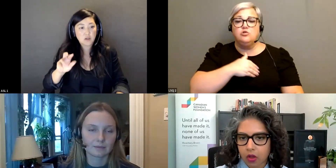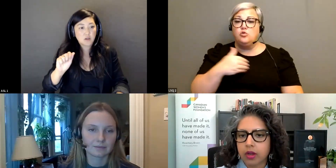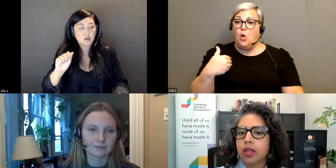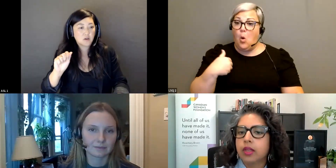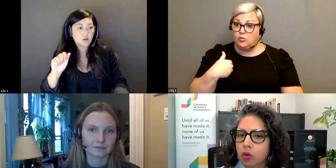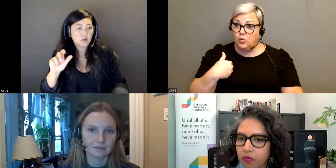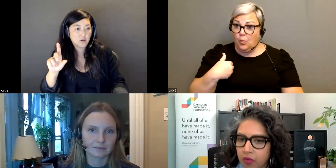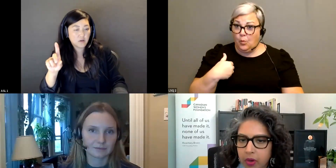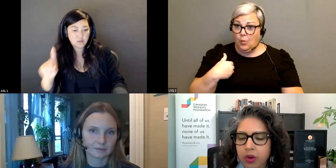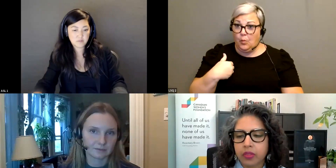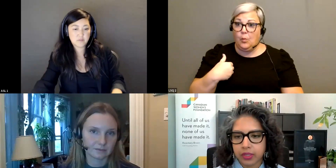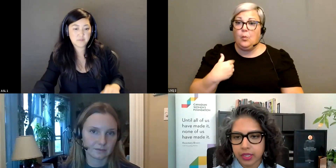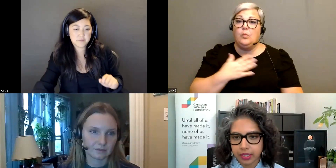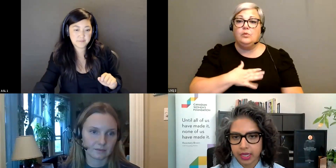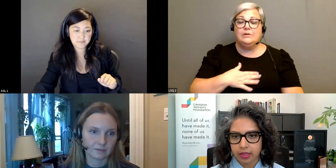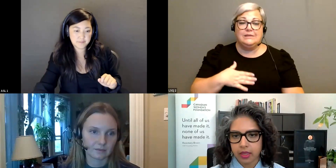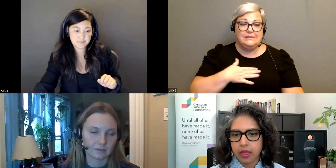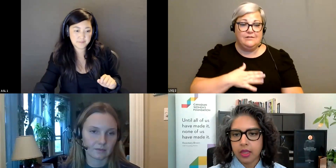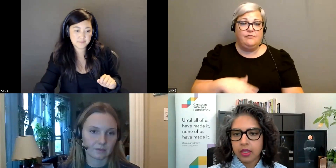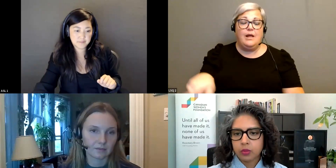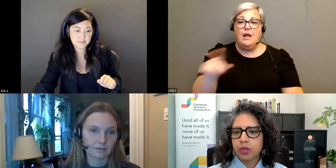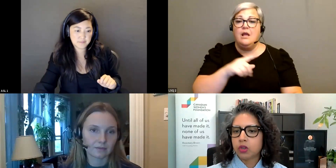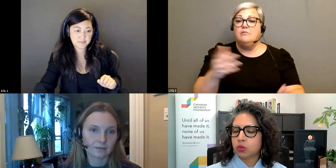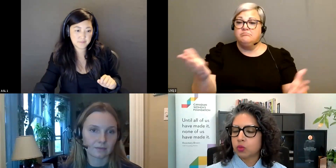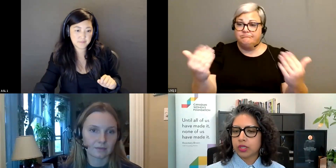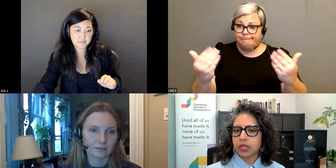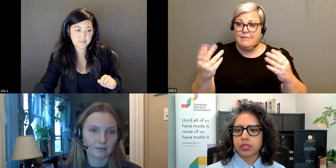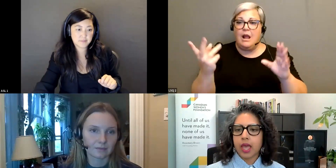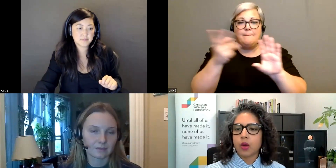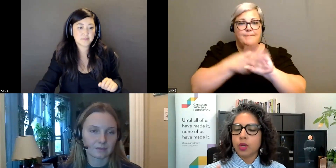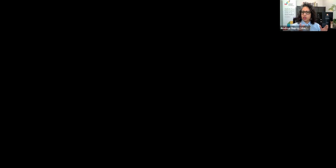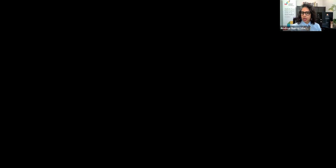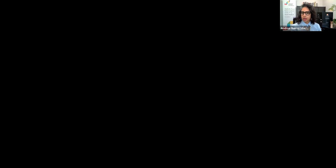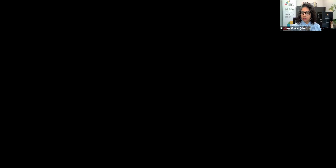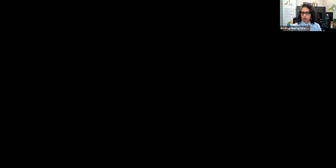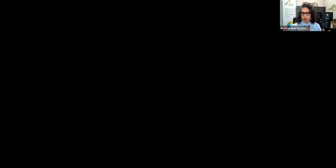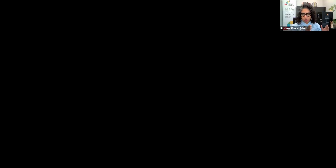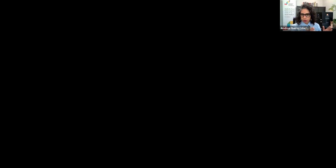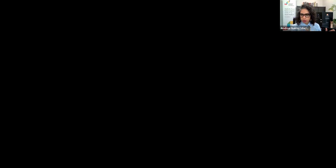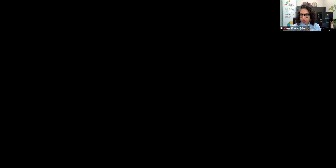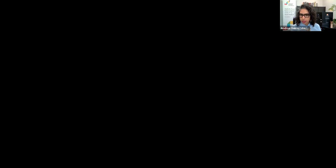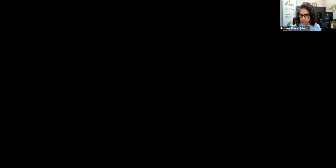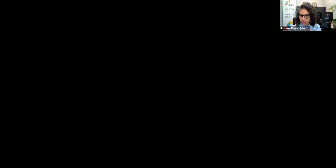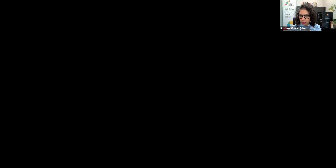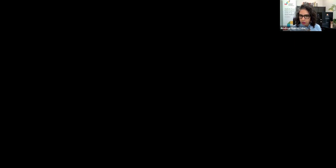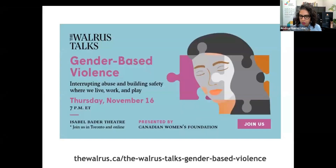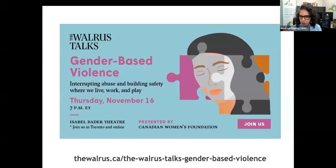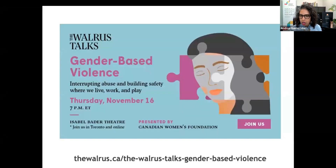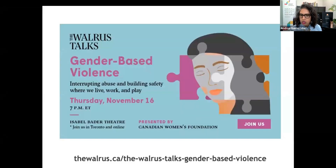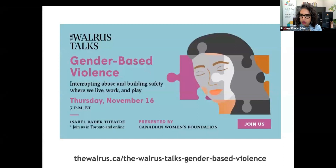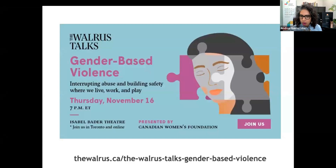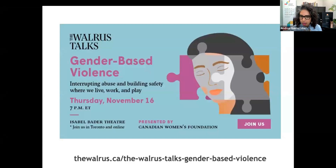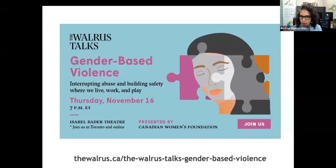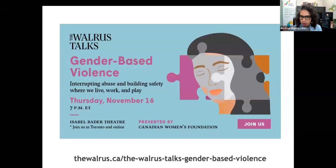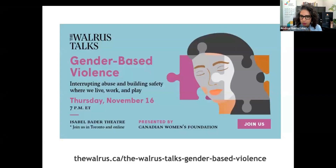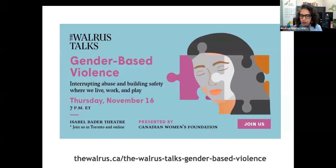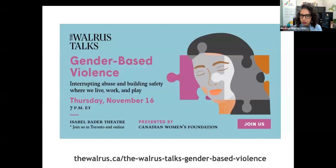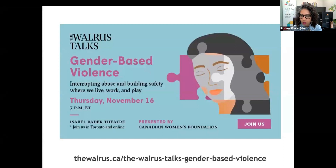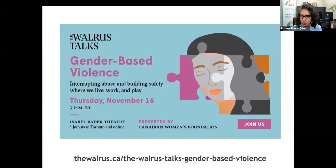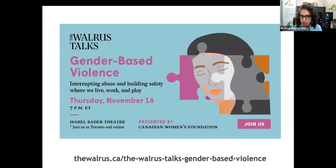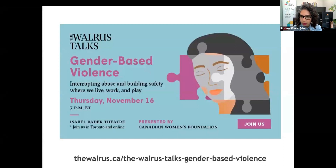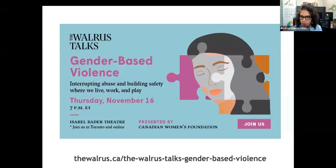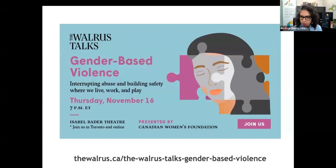Toronto, je vous invite à participer à la présentation du 16 novembre. Nous allons parler